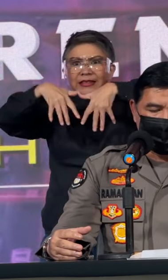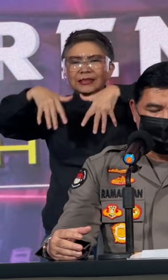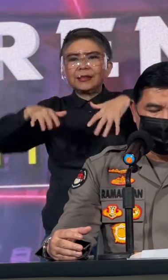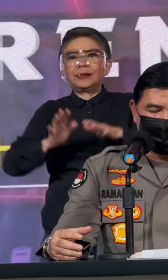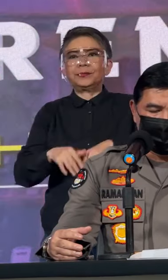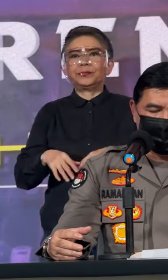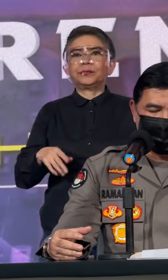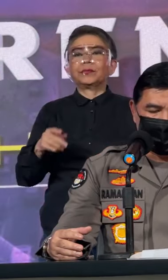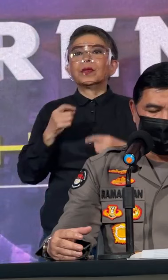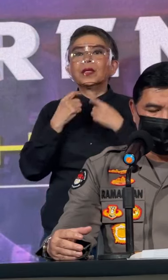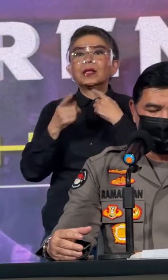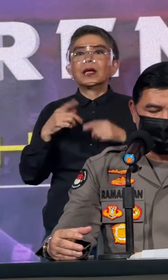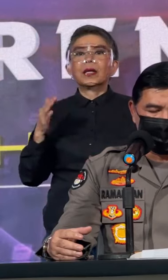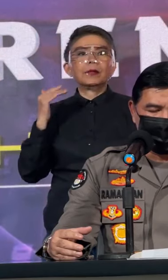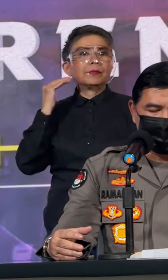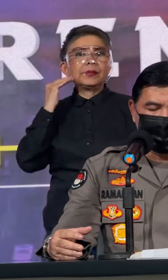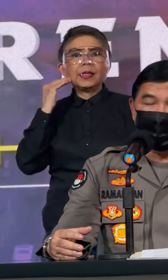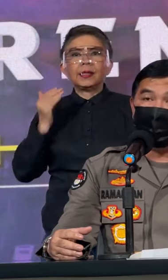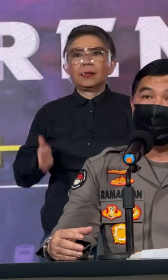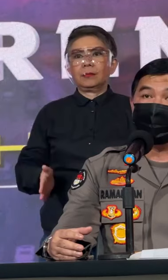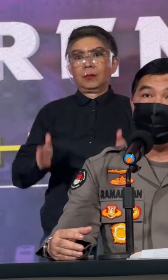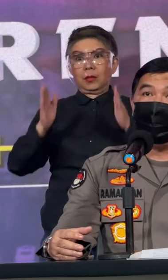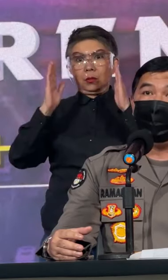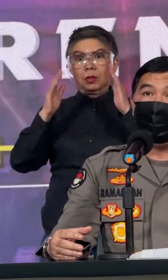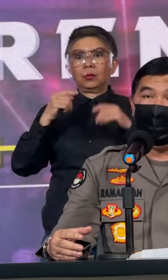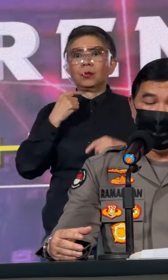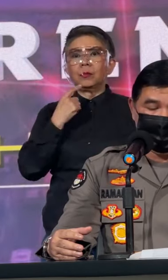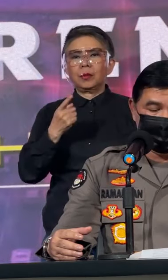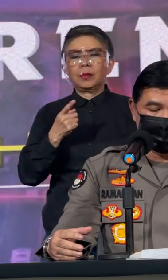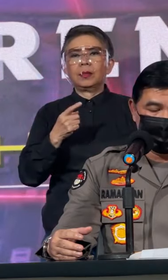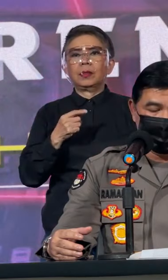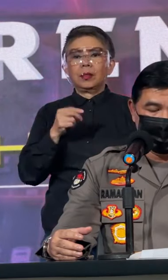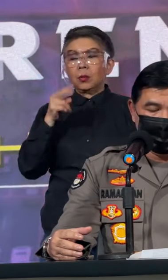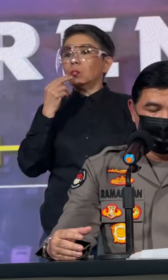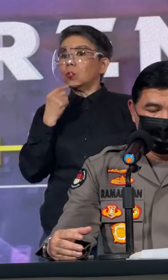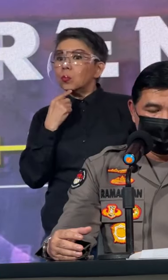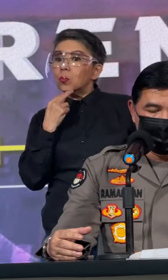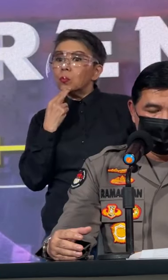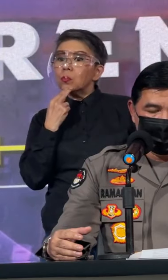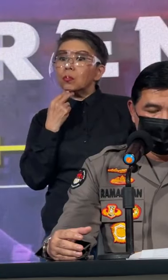Berdasarkan keterangan dari penjaga bangunan tersebut, didapati bahwa